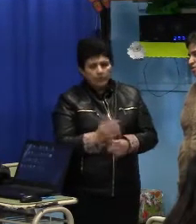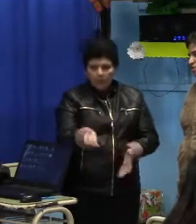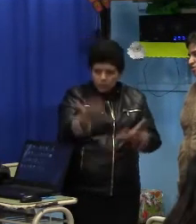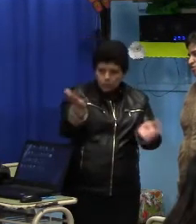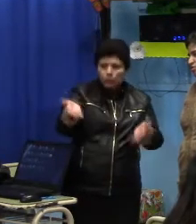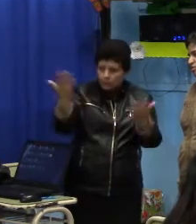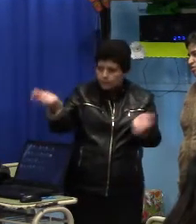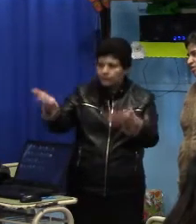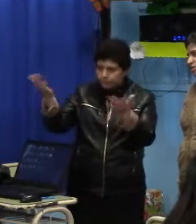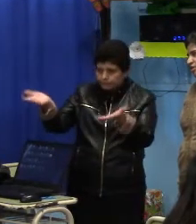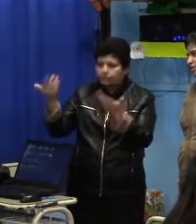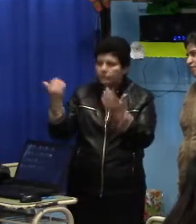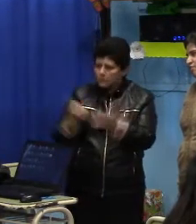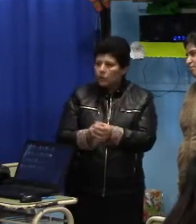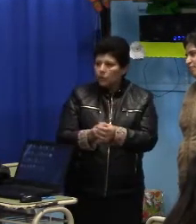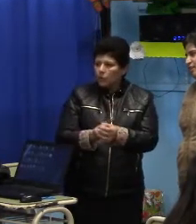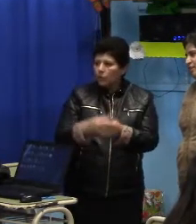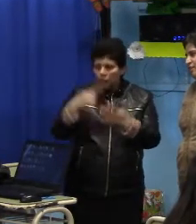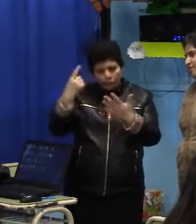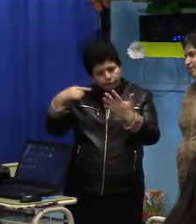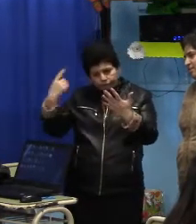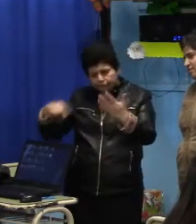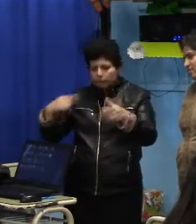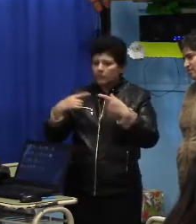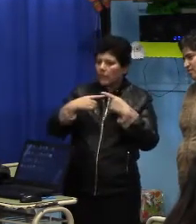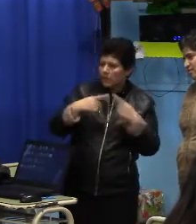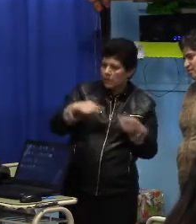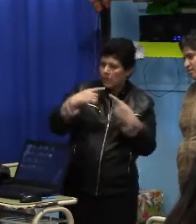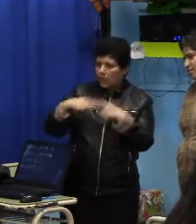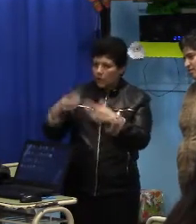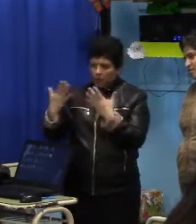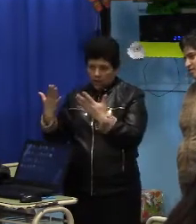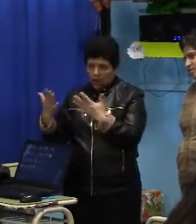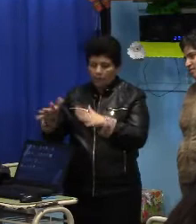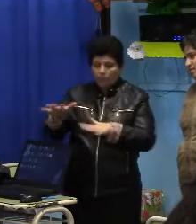motivarlos con cosas que ellos puedan hacer.